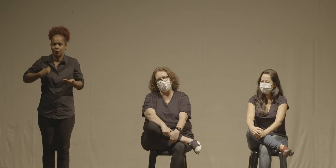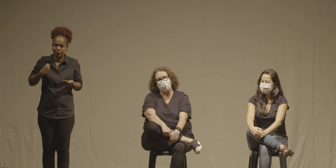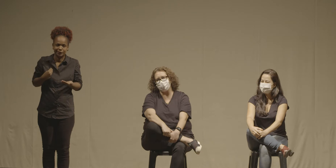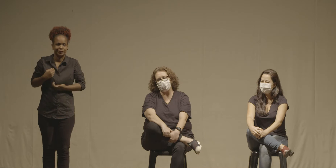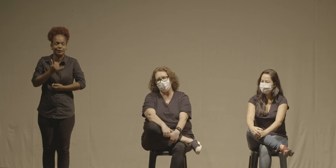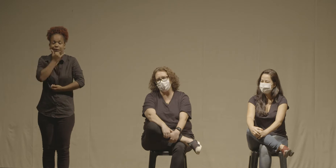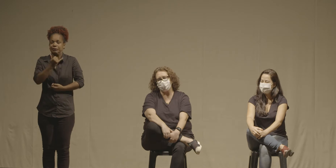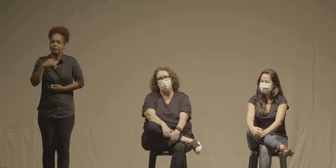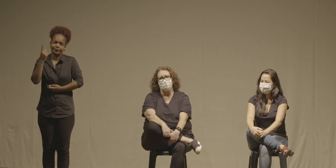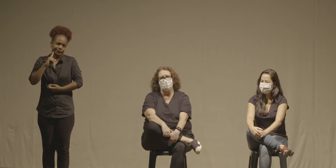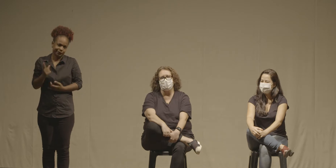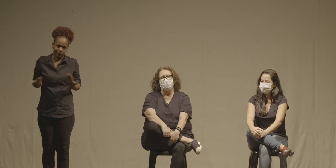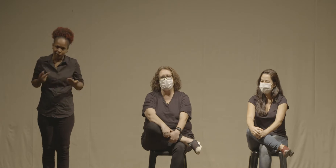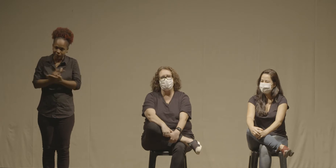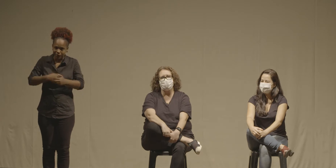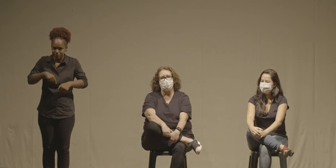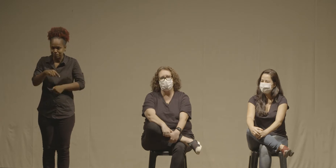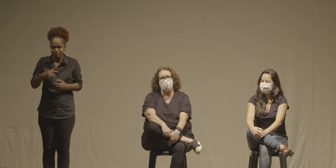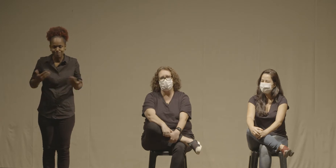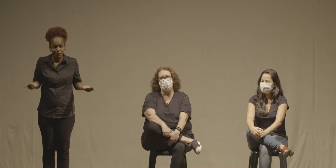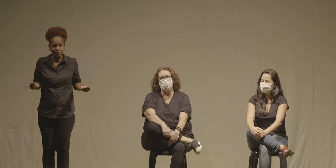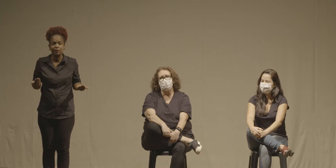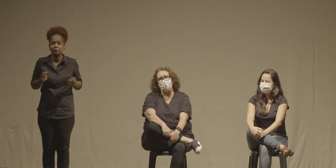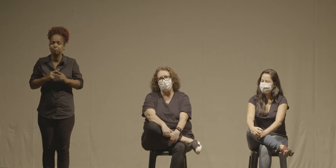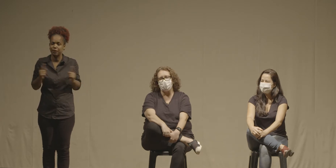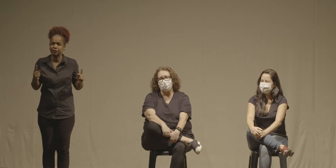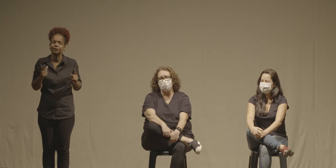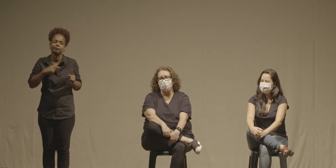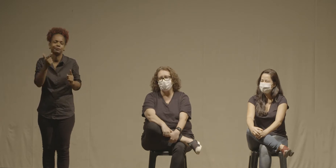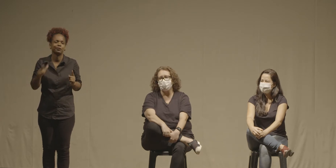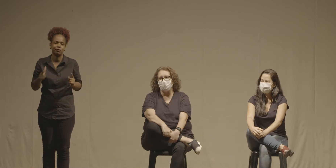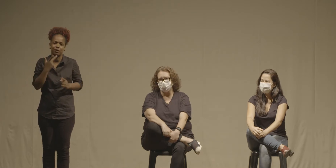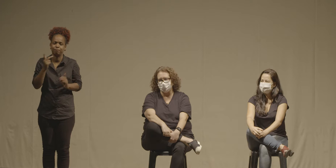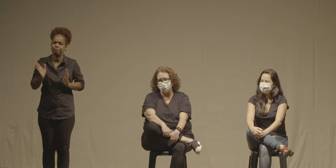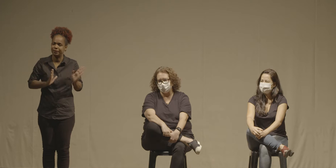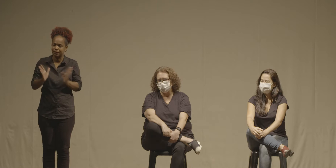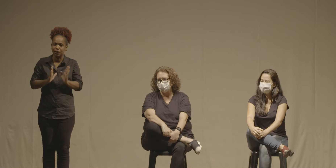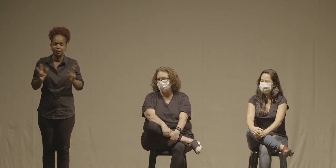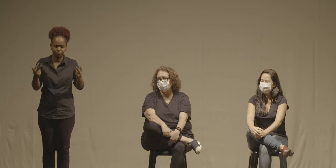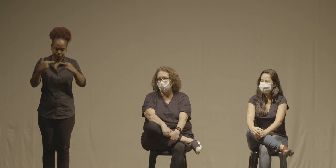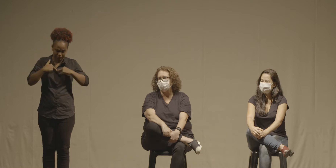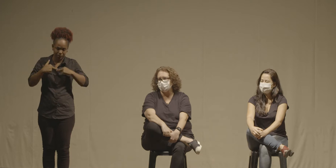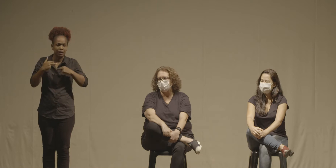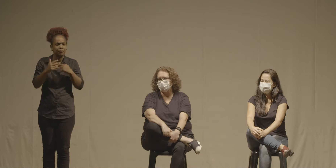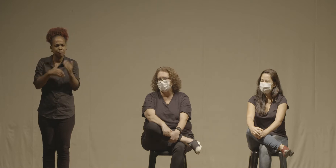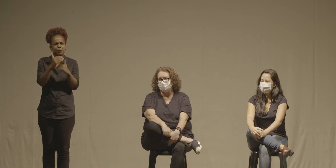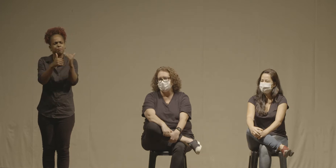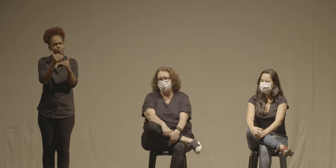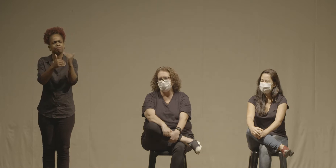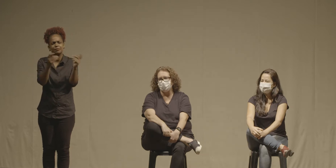ninguém esperava viver isso, mas a gente, repito, eu acho que é um período de autoconhecimento e de